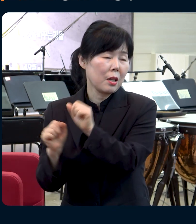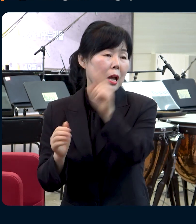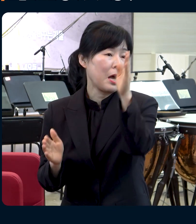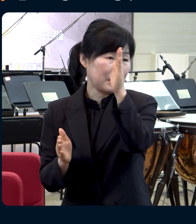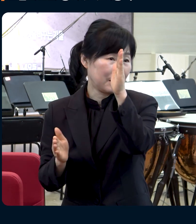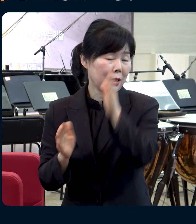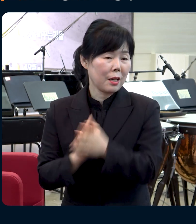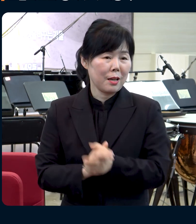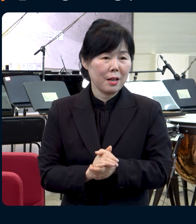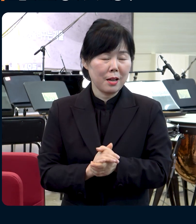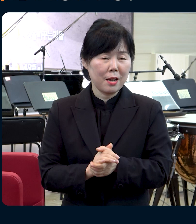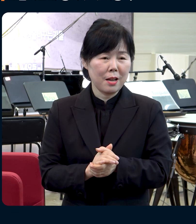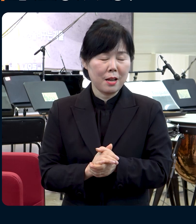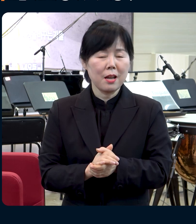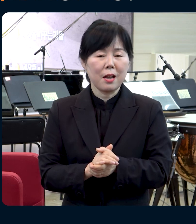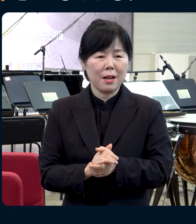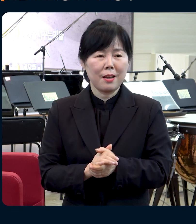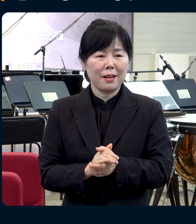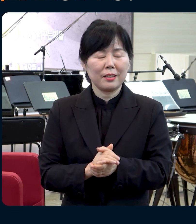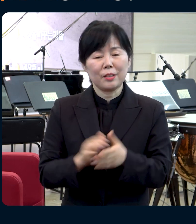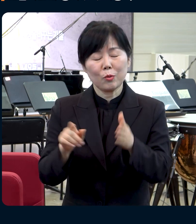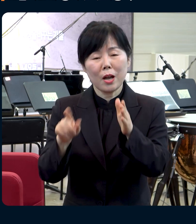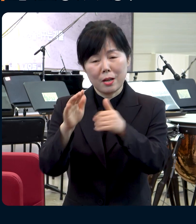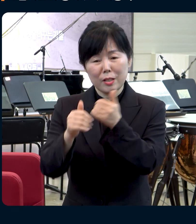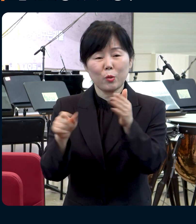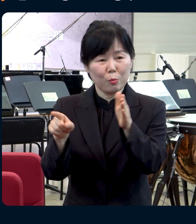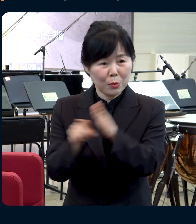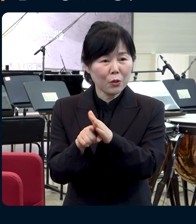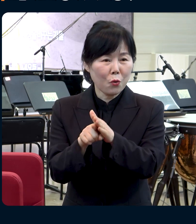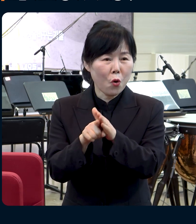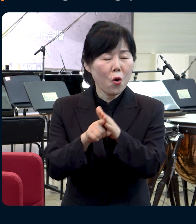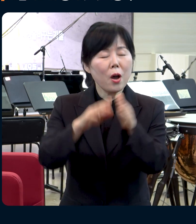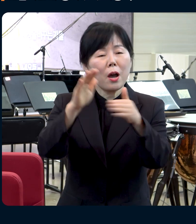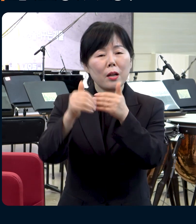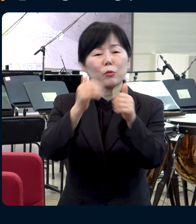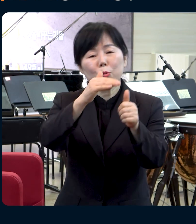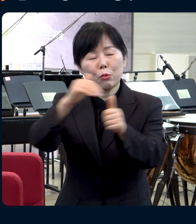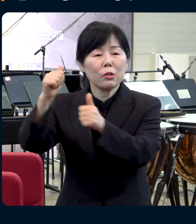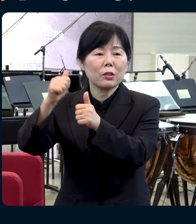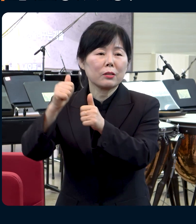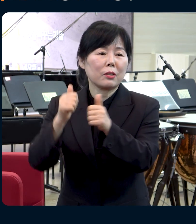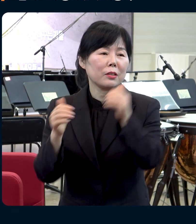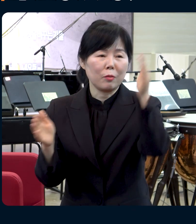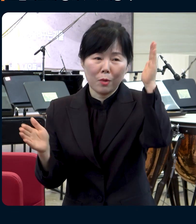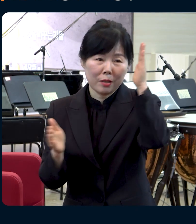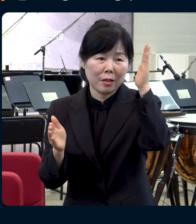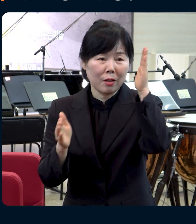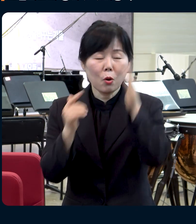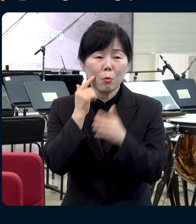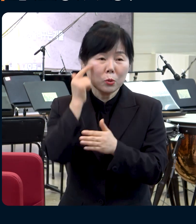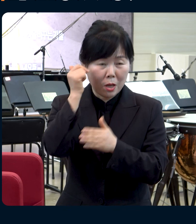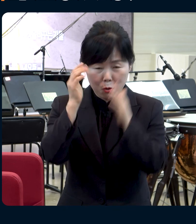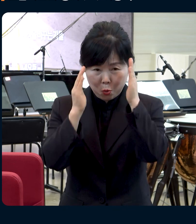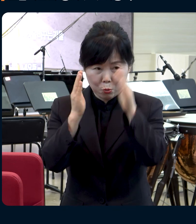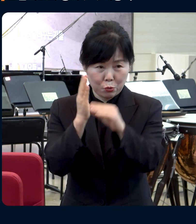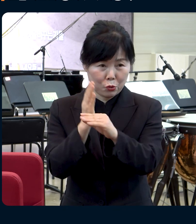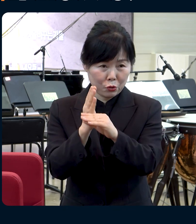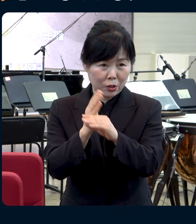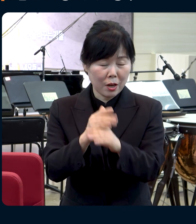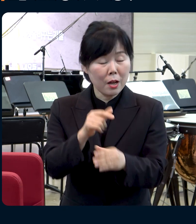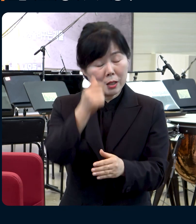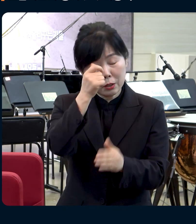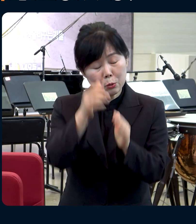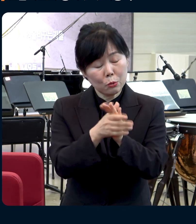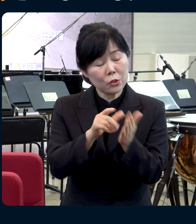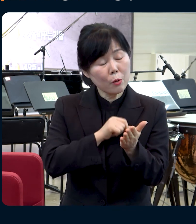또 자녀가 되셨고 또한 소명을 받아서 지금은 이제 우리 학교에서 교육을 받고 있습니다. 근데 저한테 이런 기도의 제목을 내는